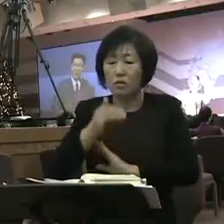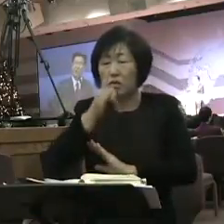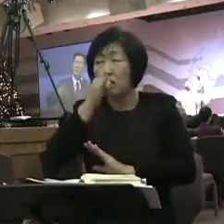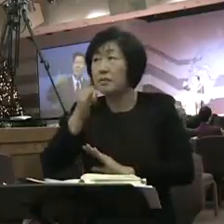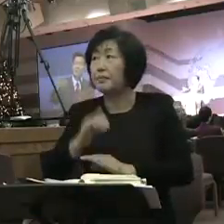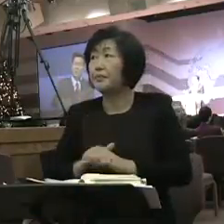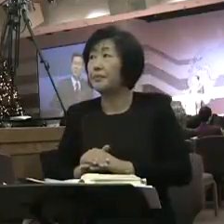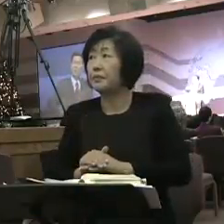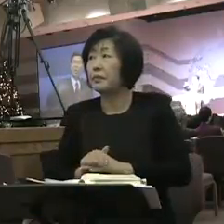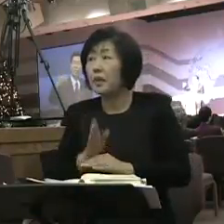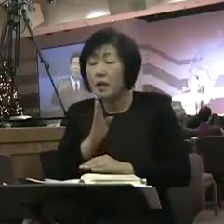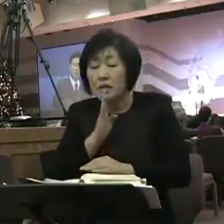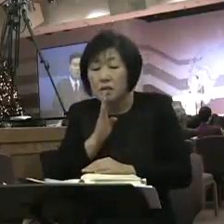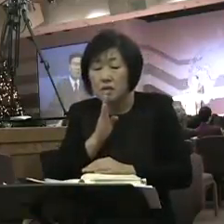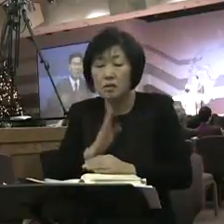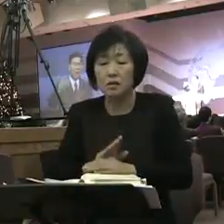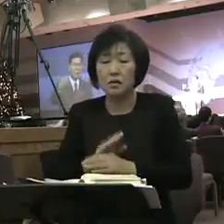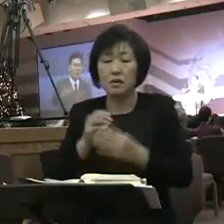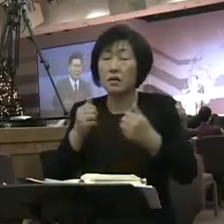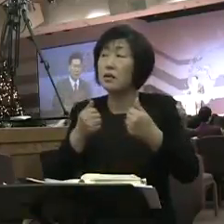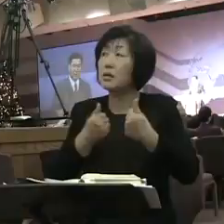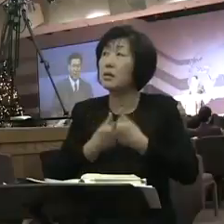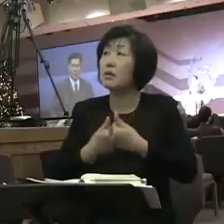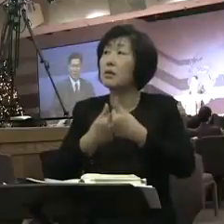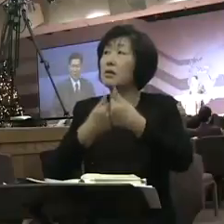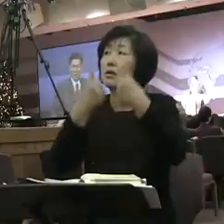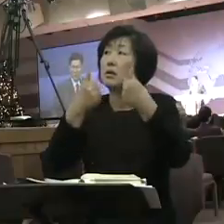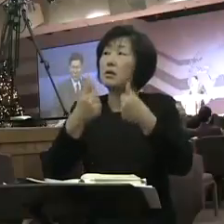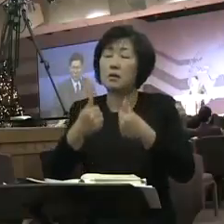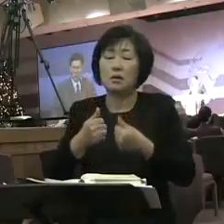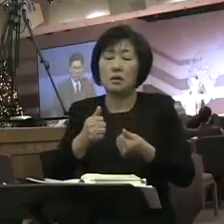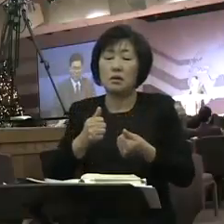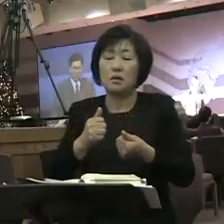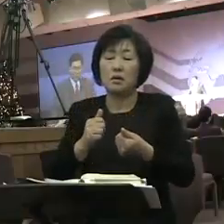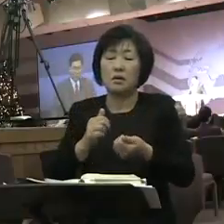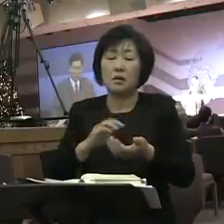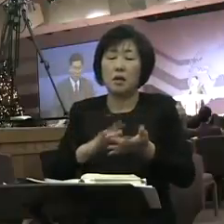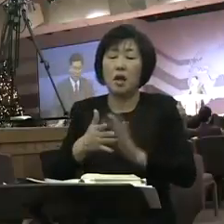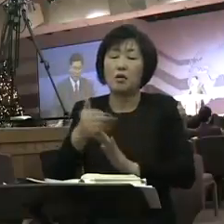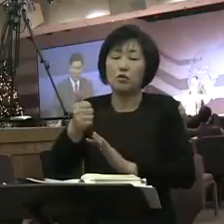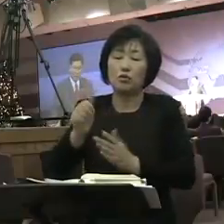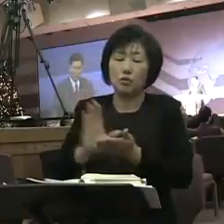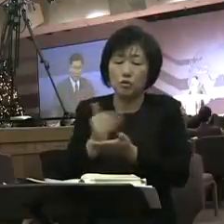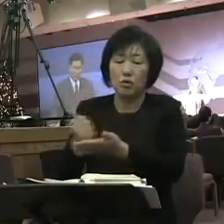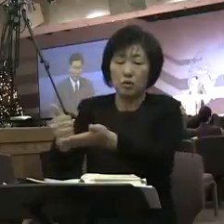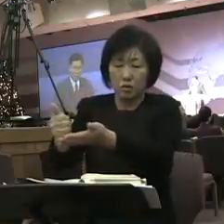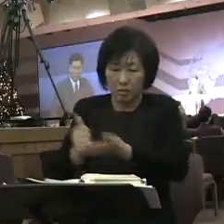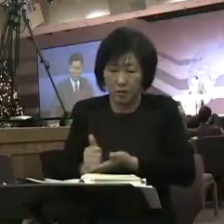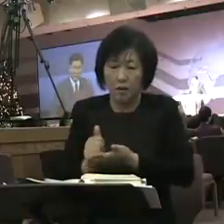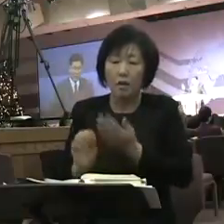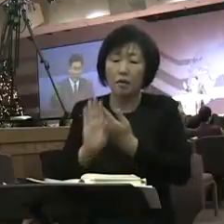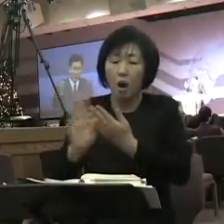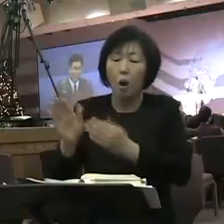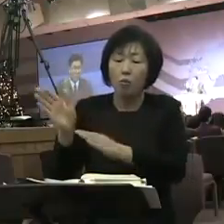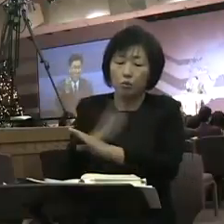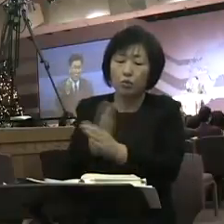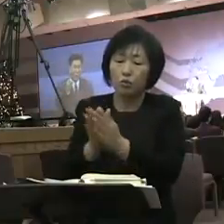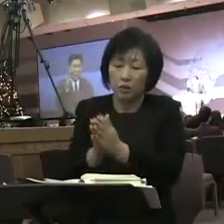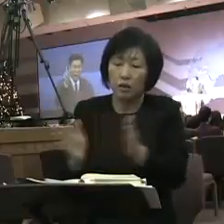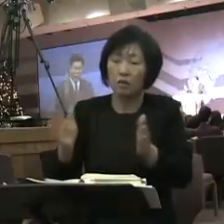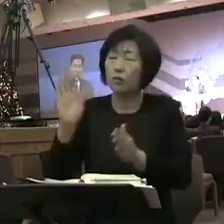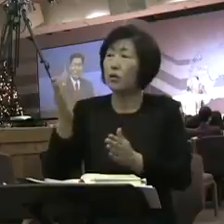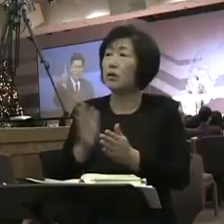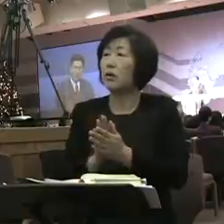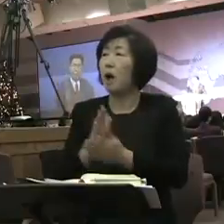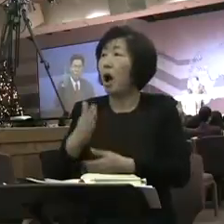그리고 이제 실질적인 싸움은 그 다음에 우리가 예수 그리스도를 영접한 다음부터 일어나기 시작합니다. 근데 하나님께서